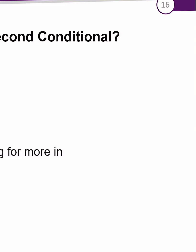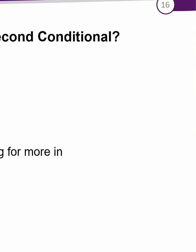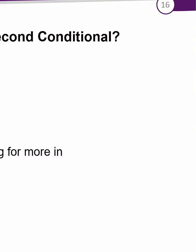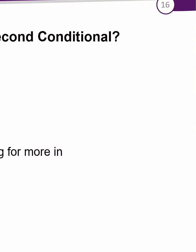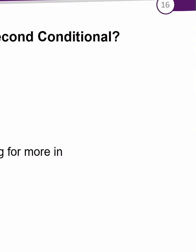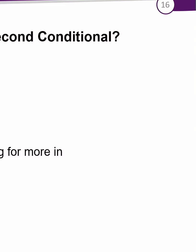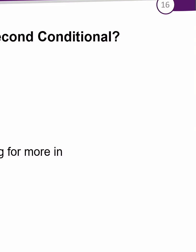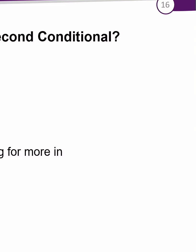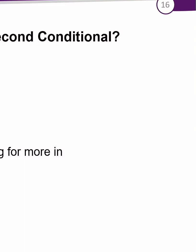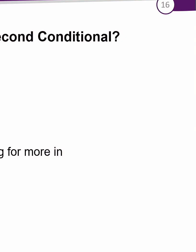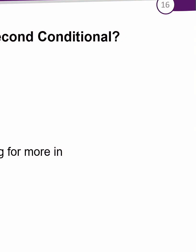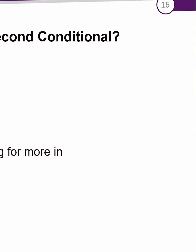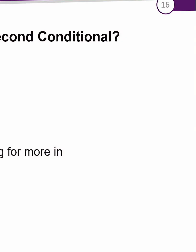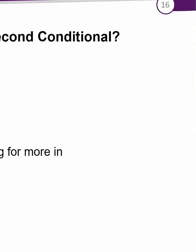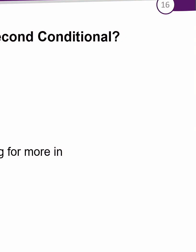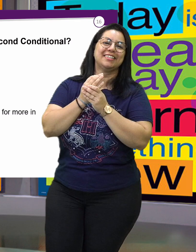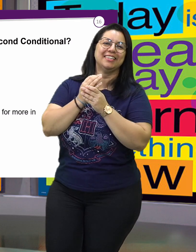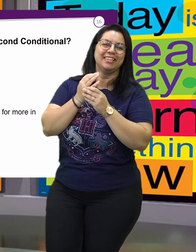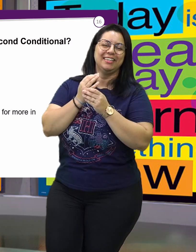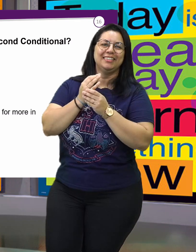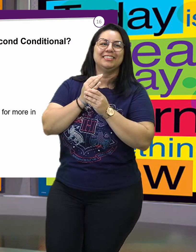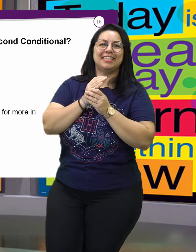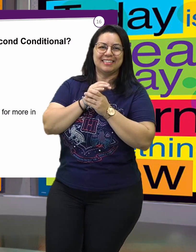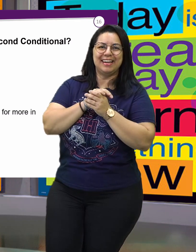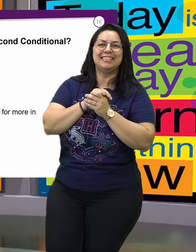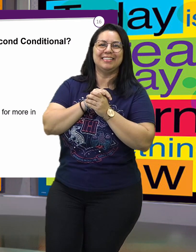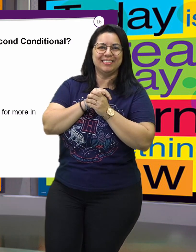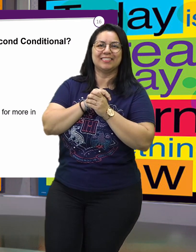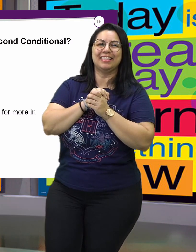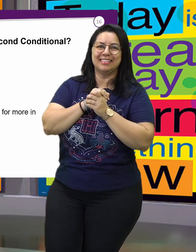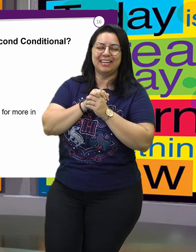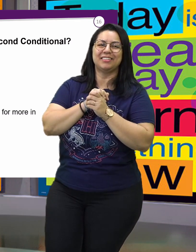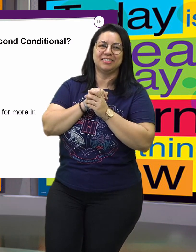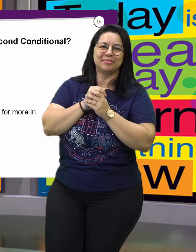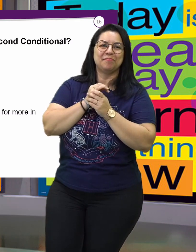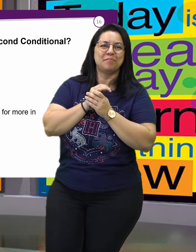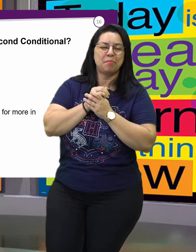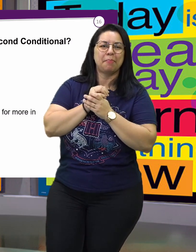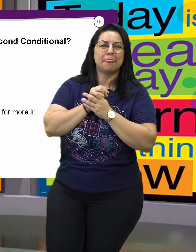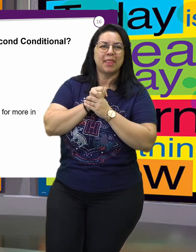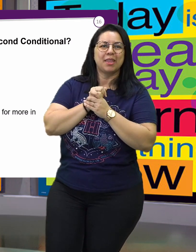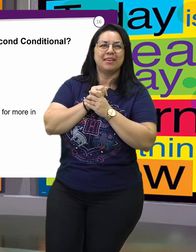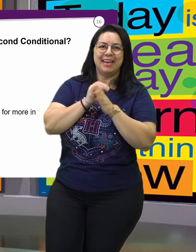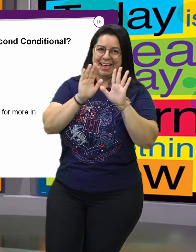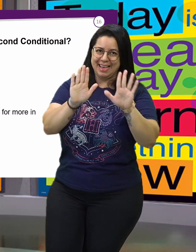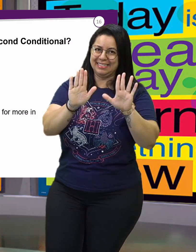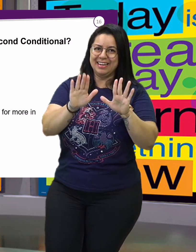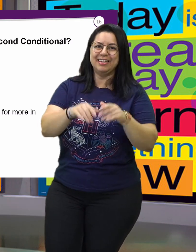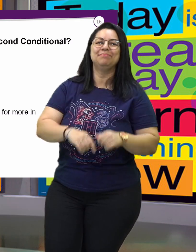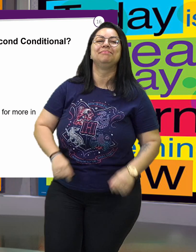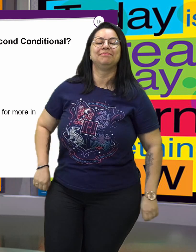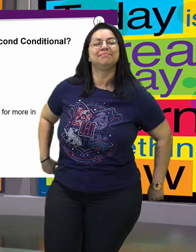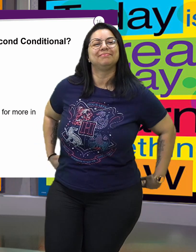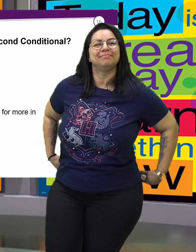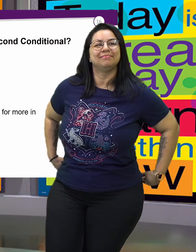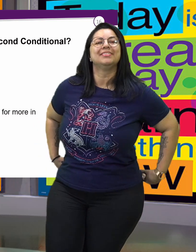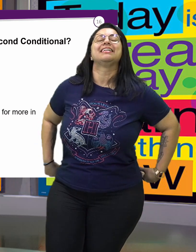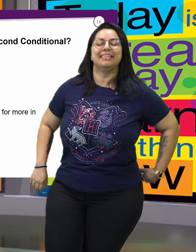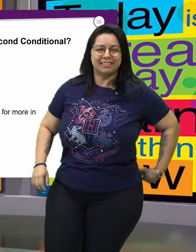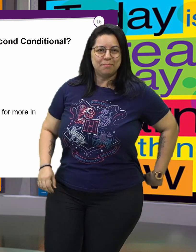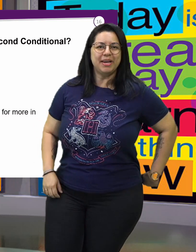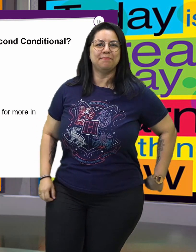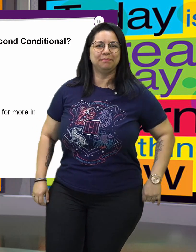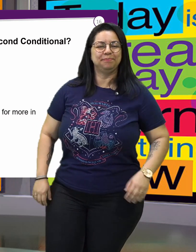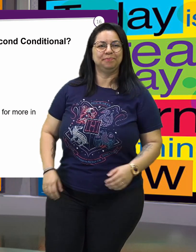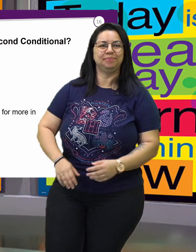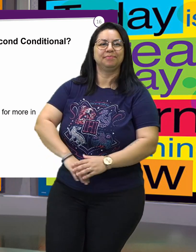Pera lá. Volta aqui. É porque eu pensei que você ia marcar aqui, eu viajei. Tá certinho. Tá. Essa letra B é letra B